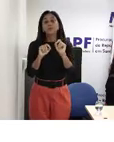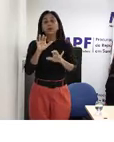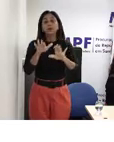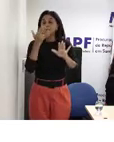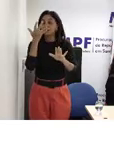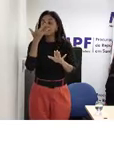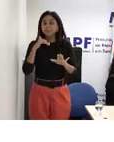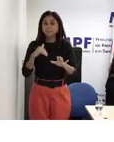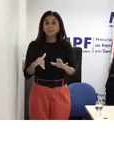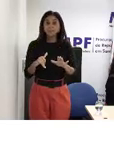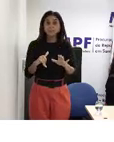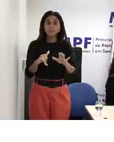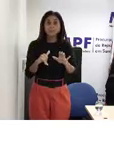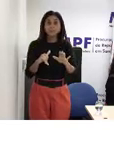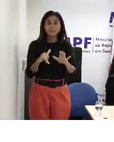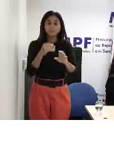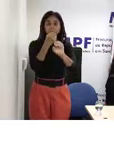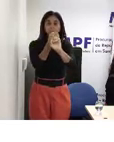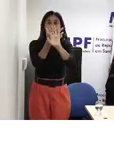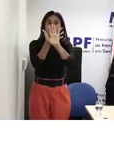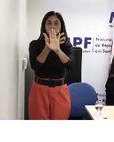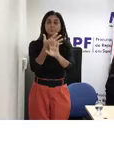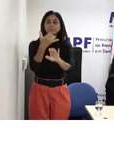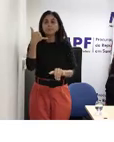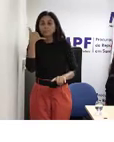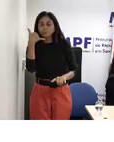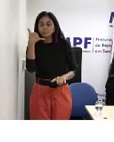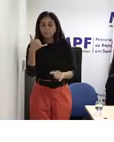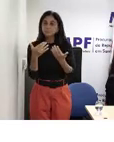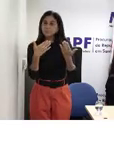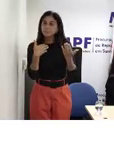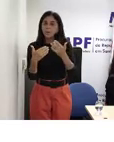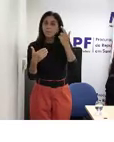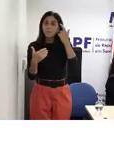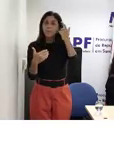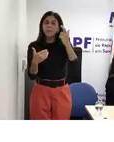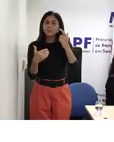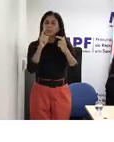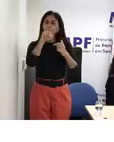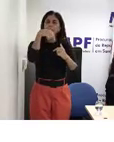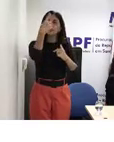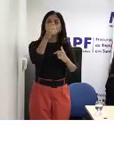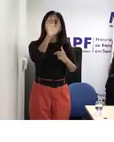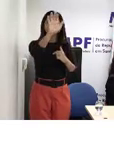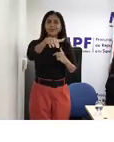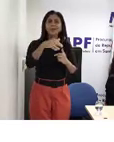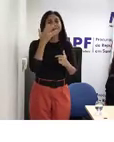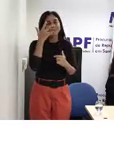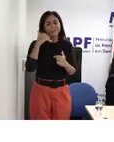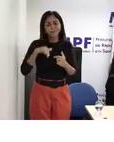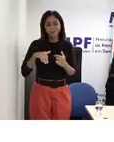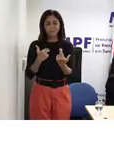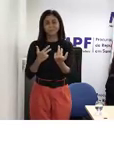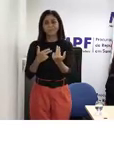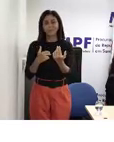com alguém dos gostos dele começa a Gerar ali uma afinidade redes sociais ali após